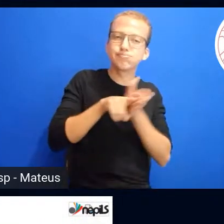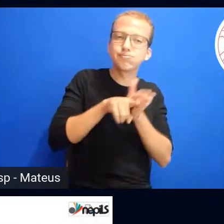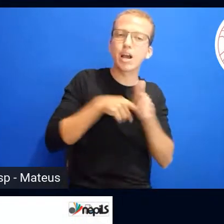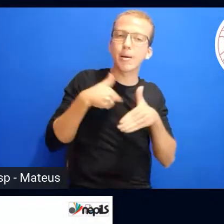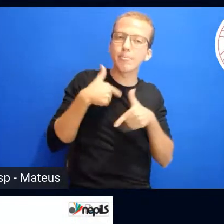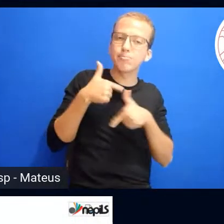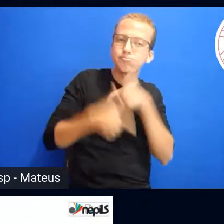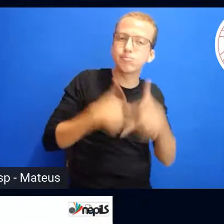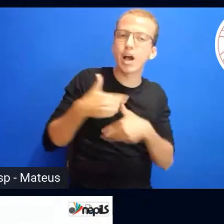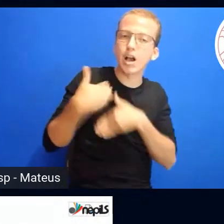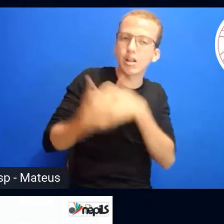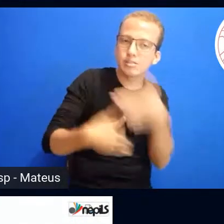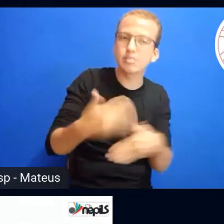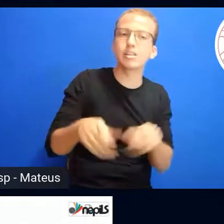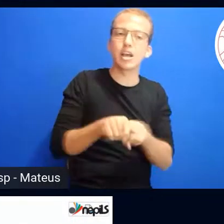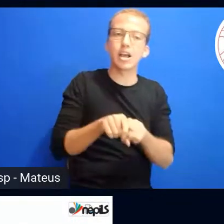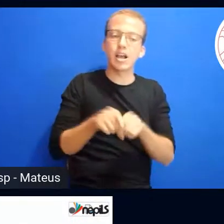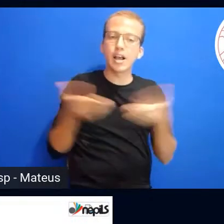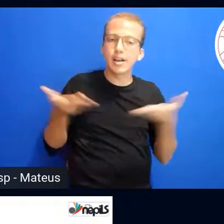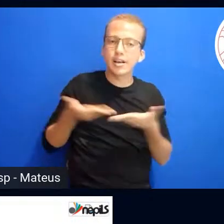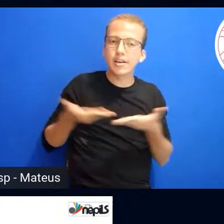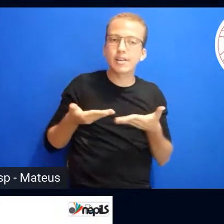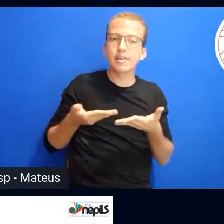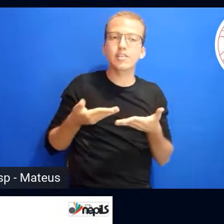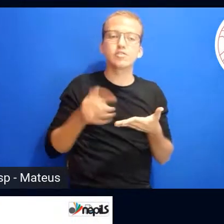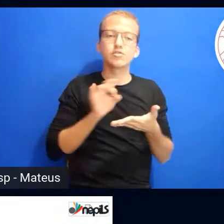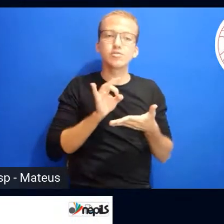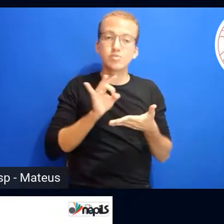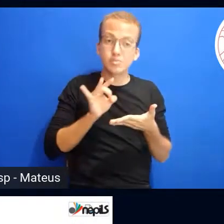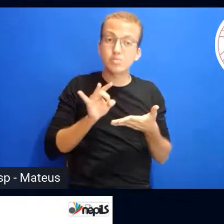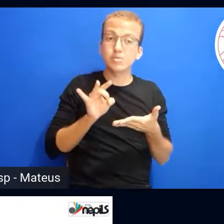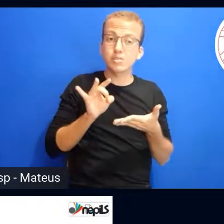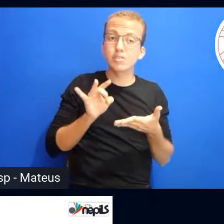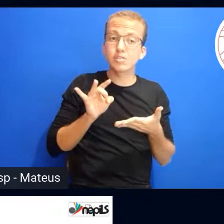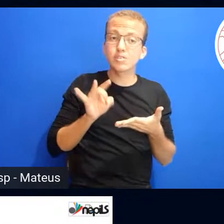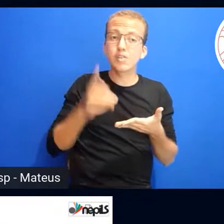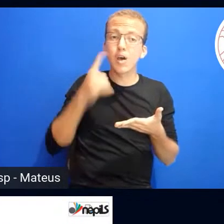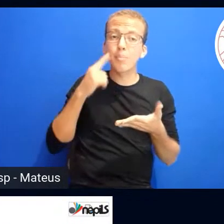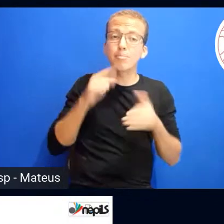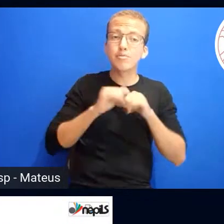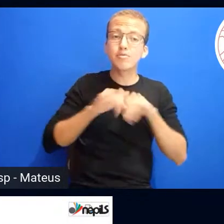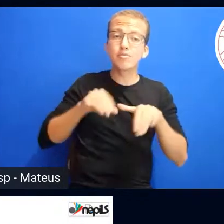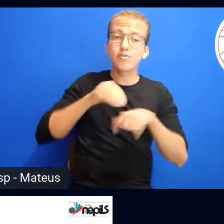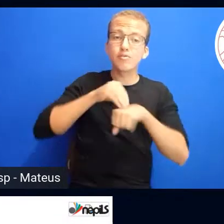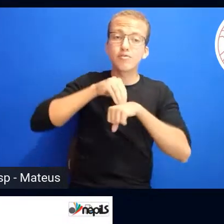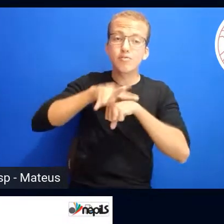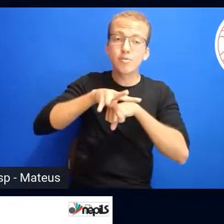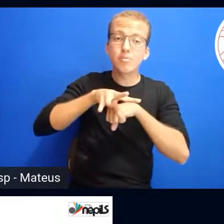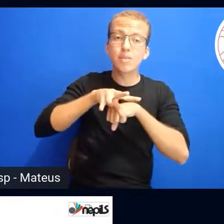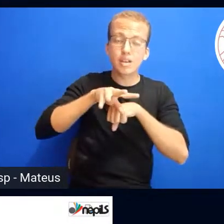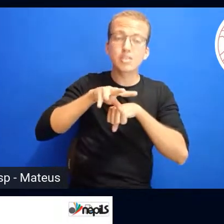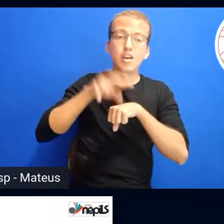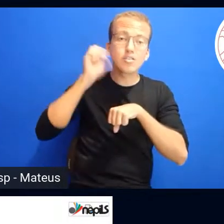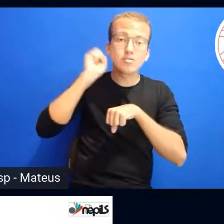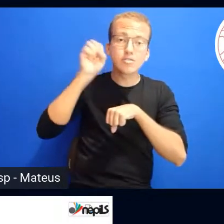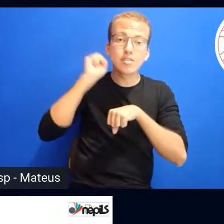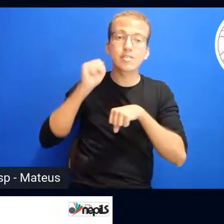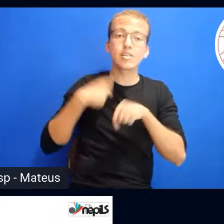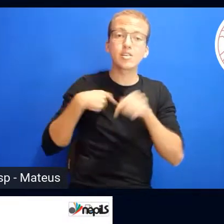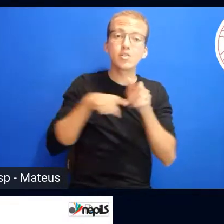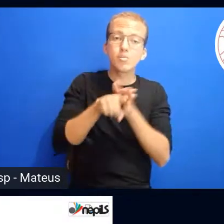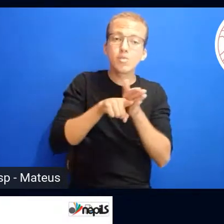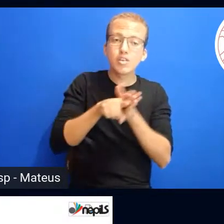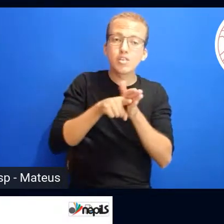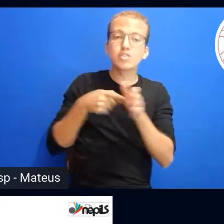apenas para para aclarar, né, os nossos ouvintes, eh, eu produzi essa pesquisa junto com a professora